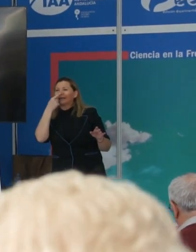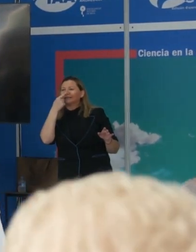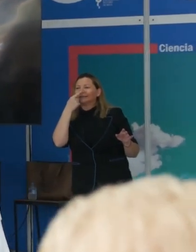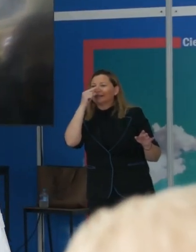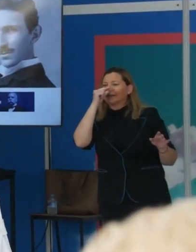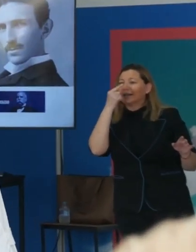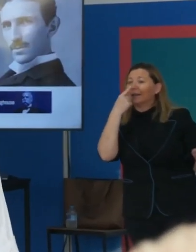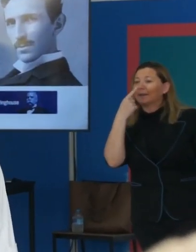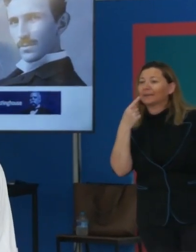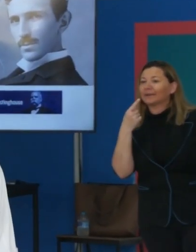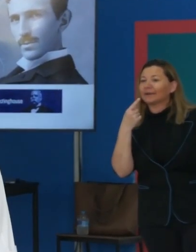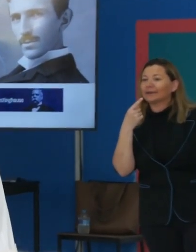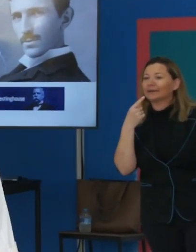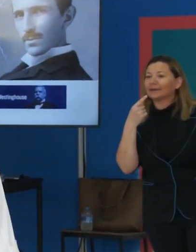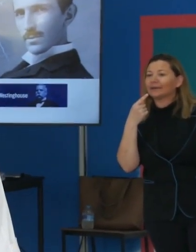Conrada, ¿me permites?